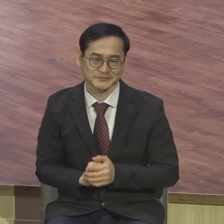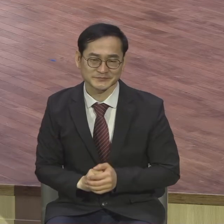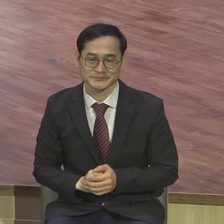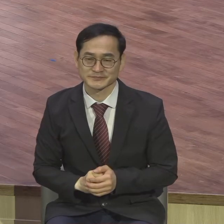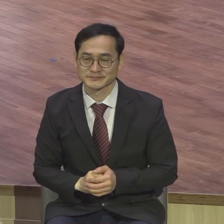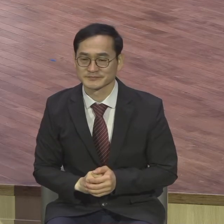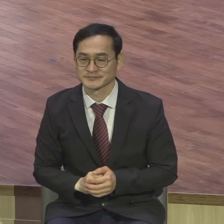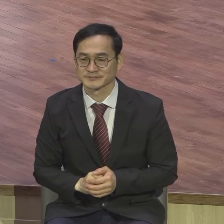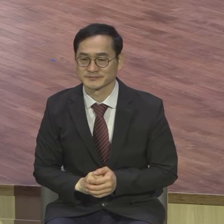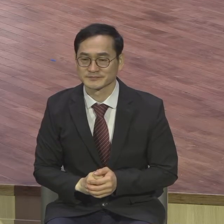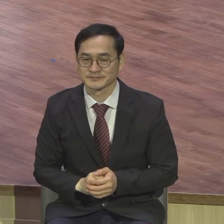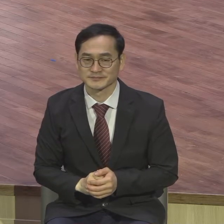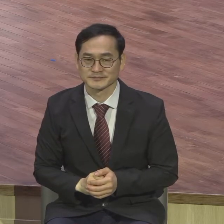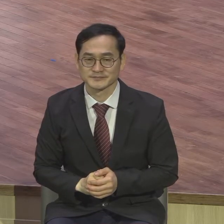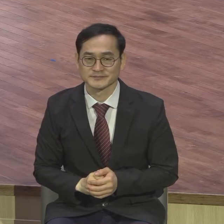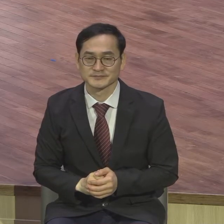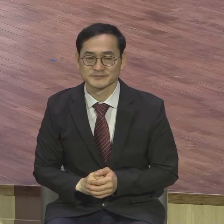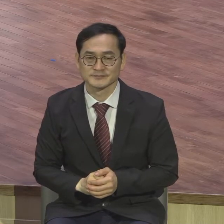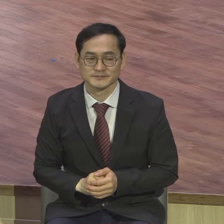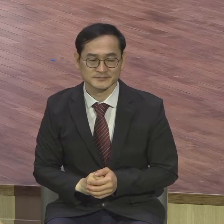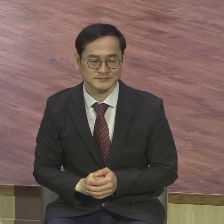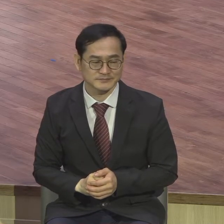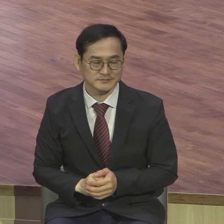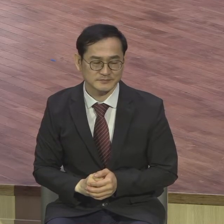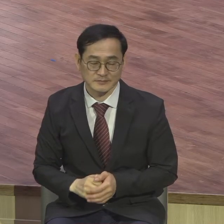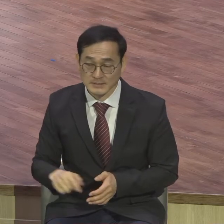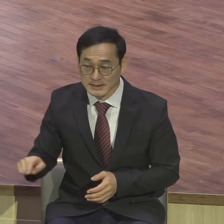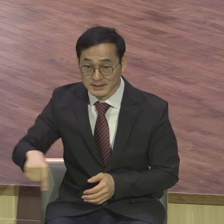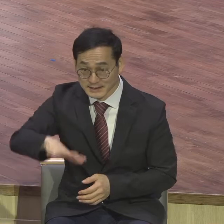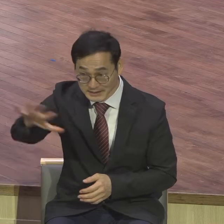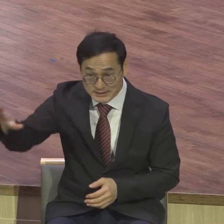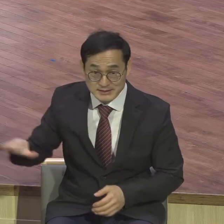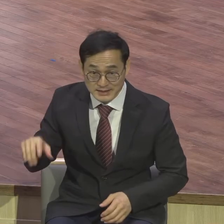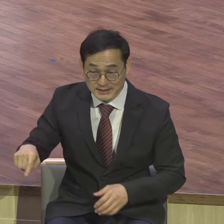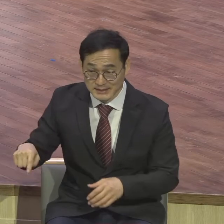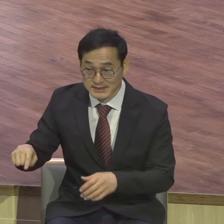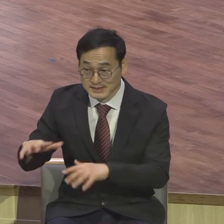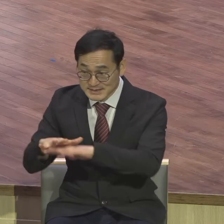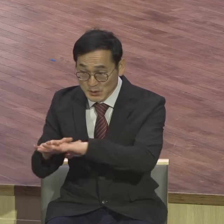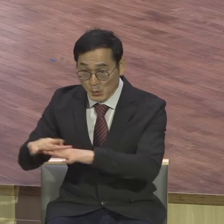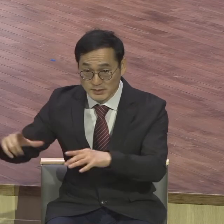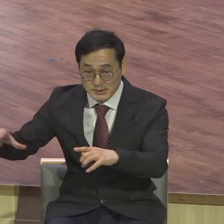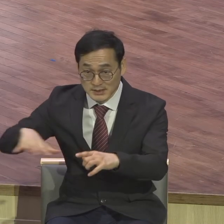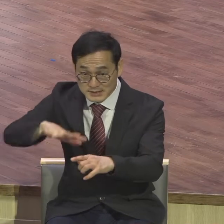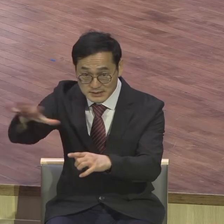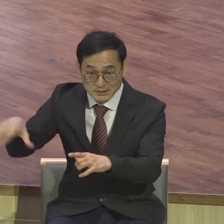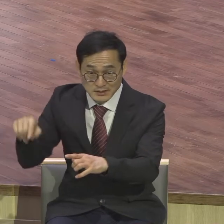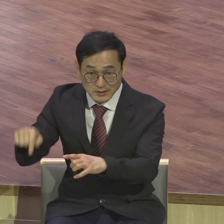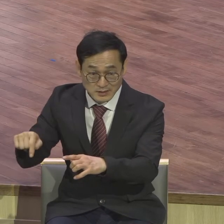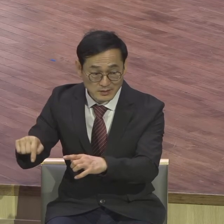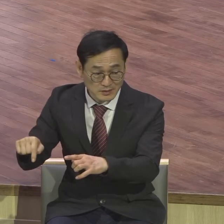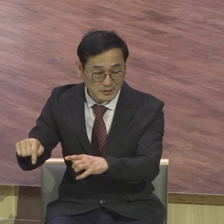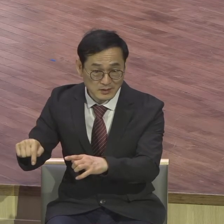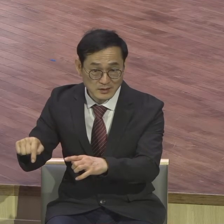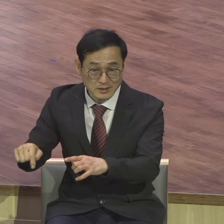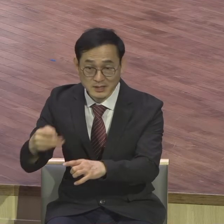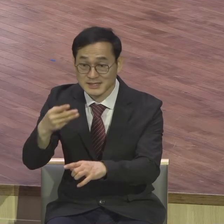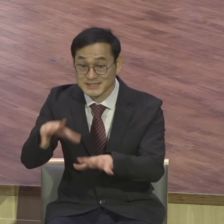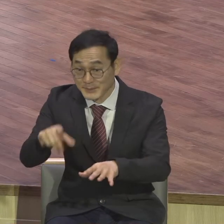그리고 이 지역은 전부 다 어디냐? 지금이 어디냐? 저기가 터키예요.